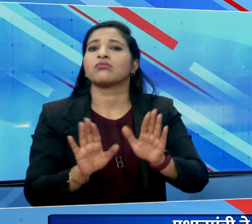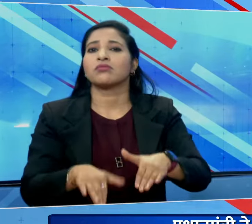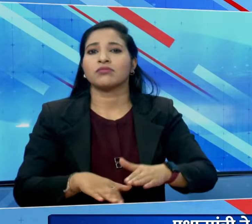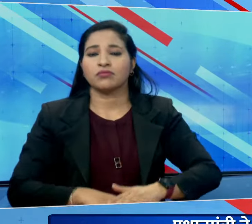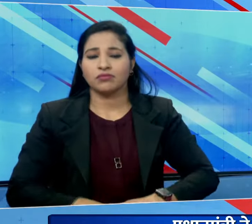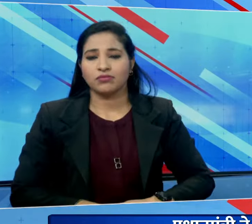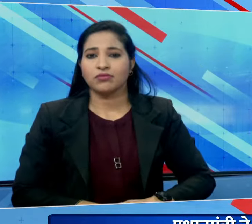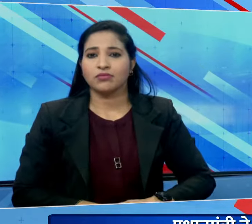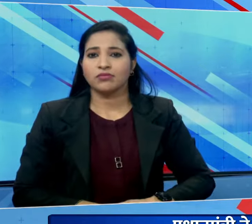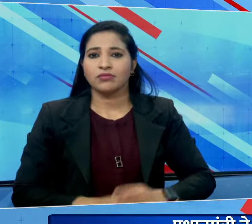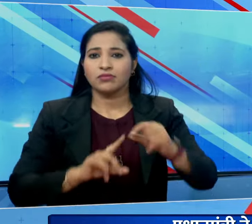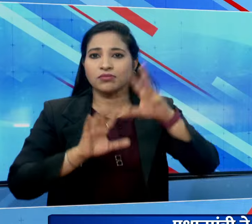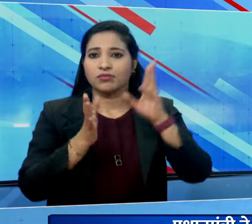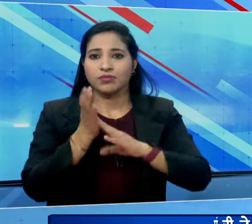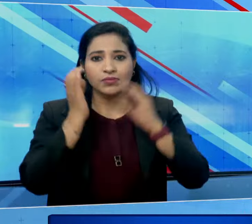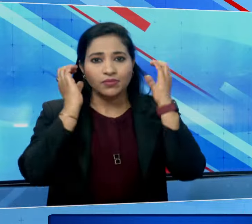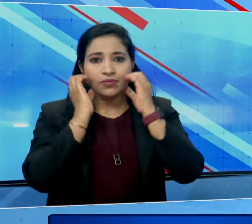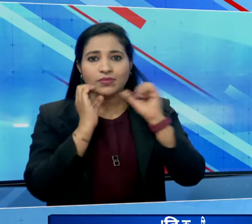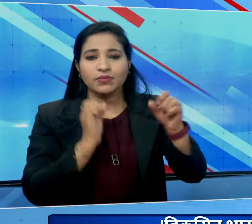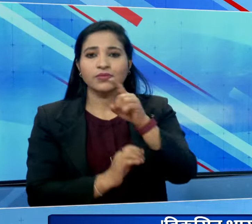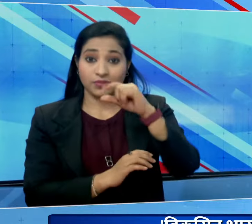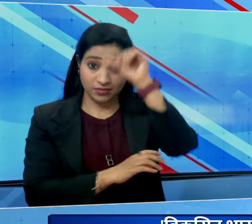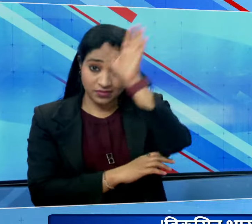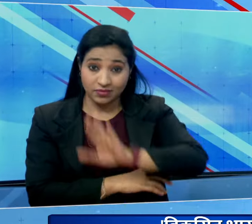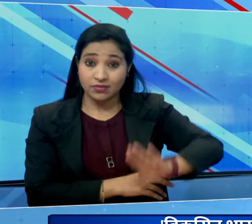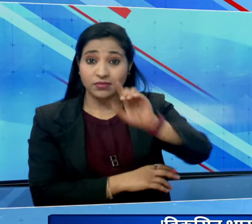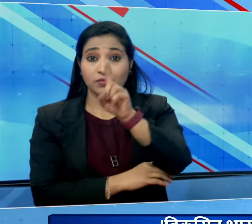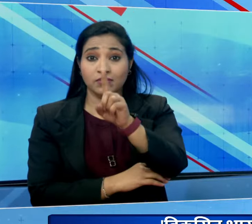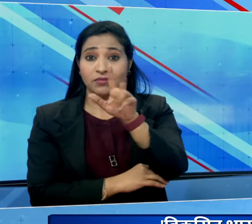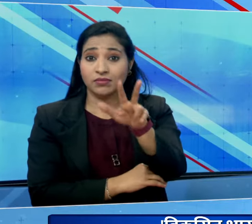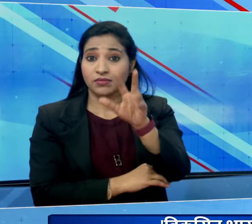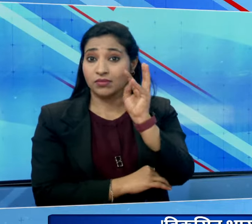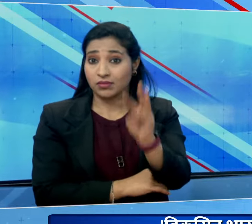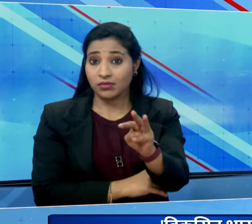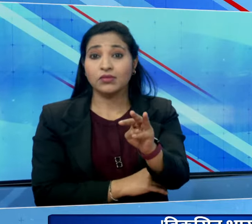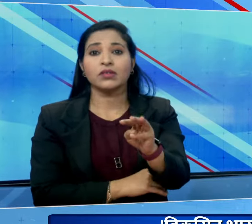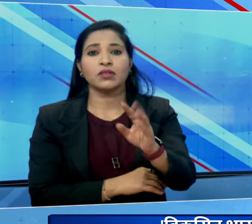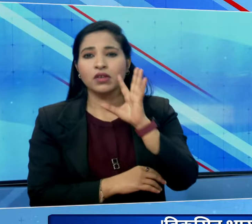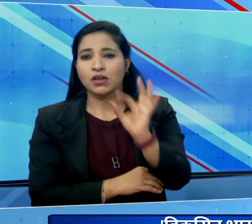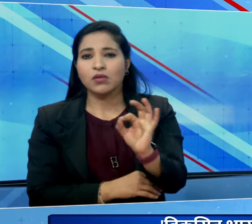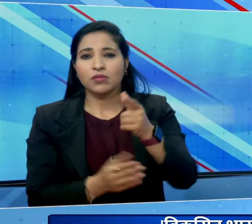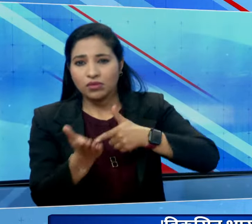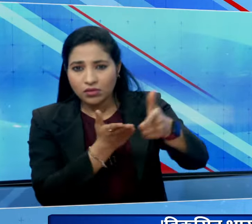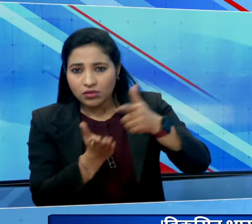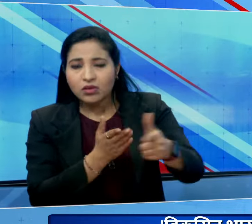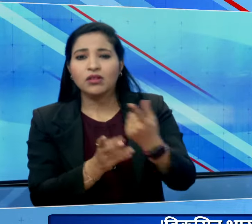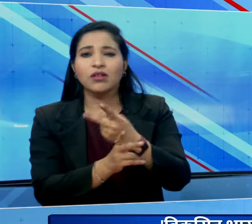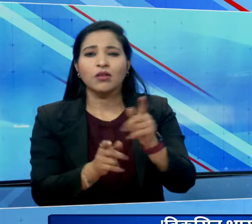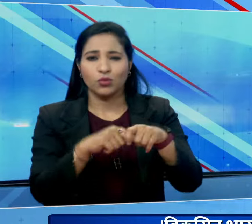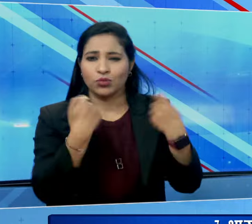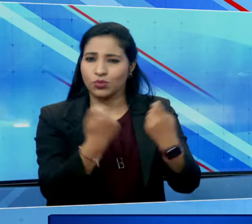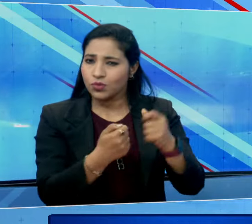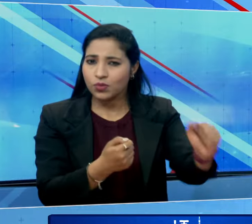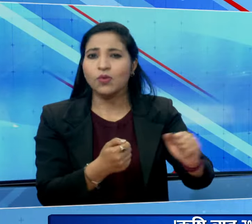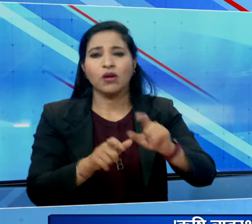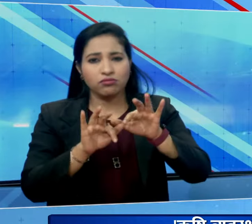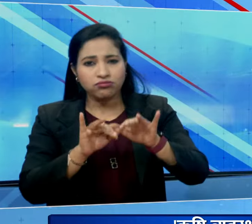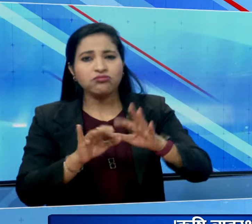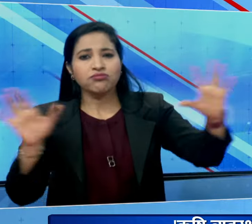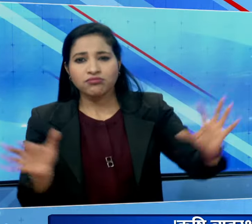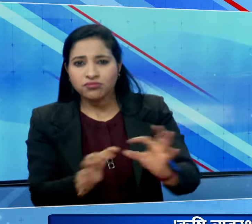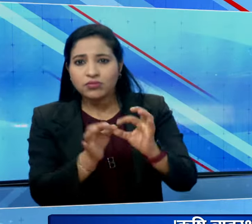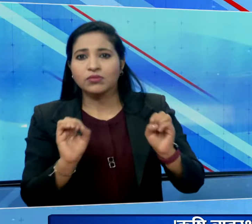किया प्रधानमंत्री ने देश भर में 18000 प्राथमिक कृषि रण समितियों के कंप्यूटरीकरण